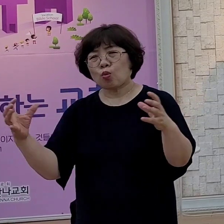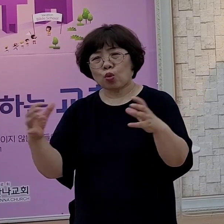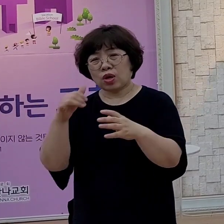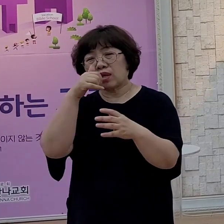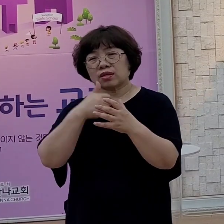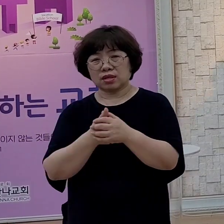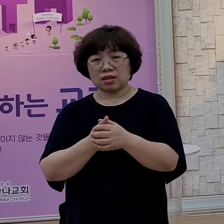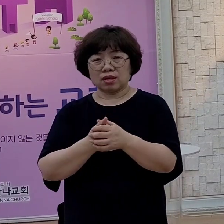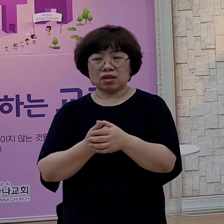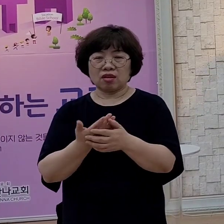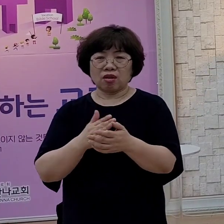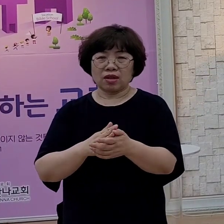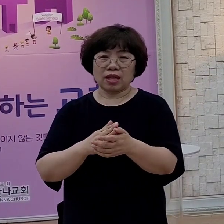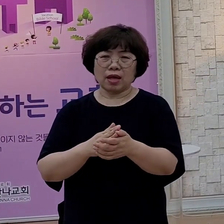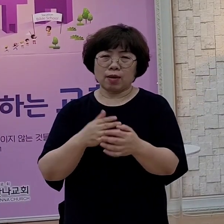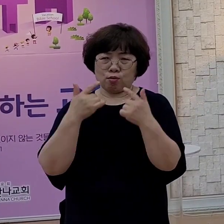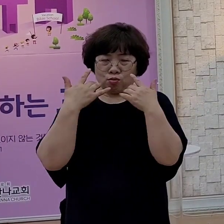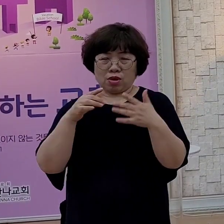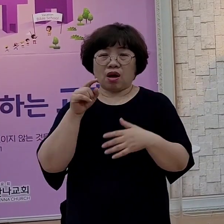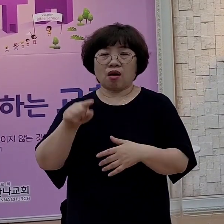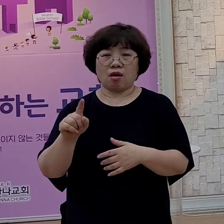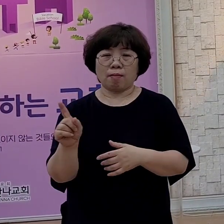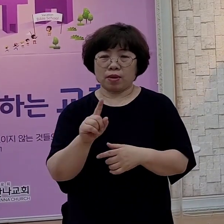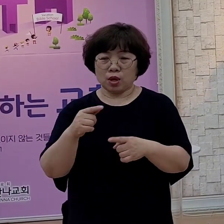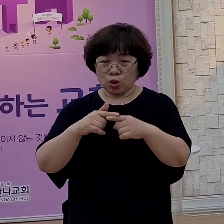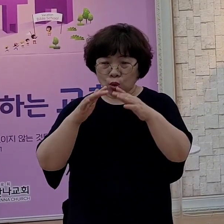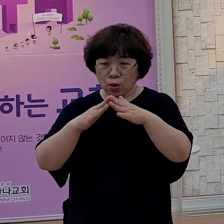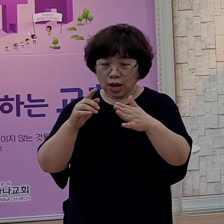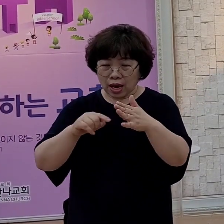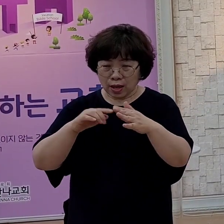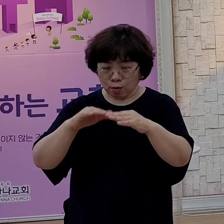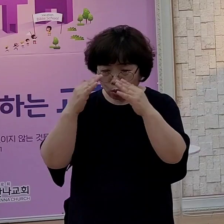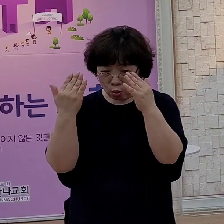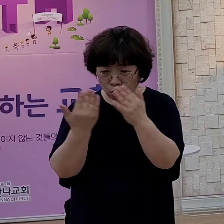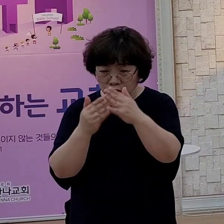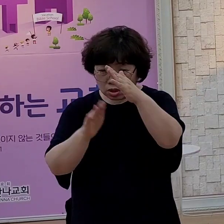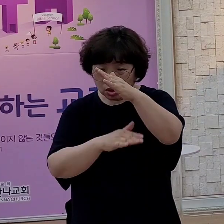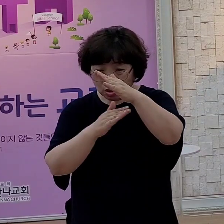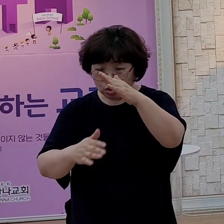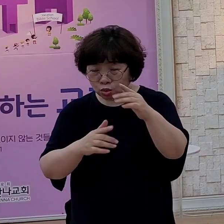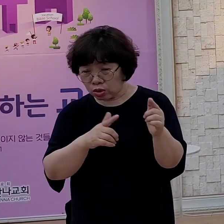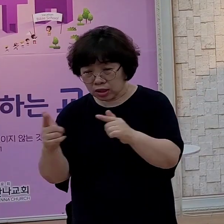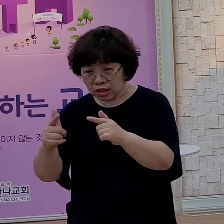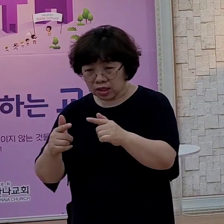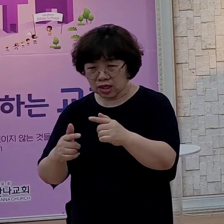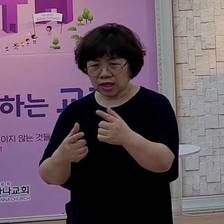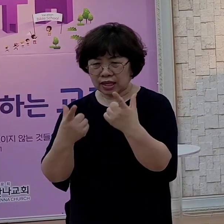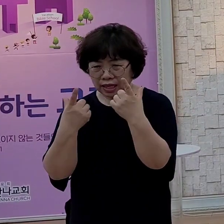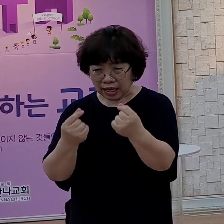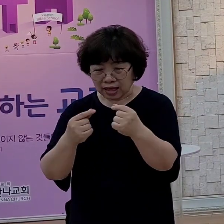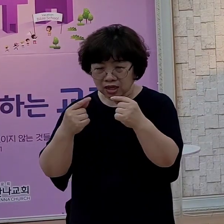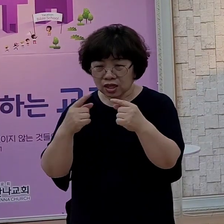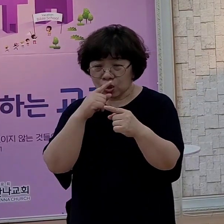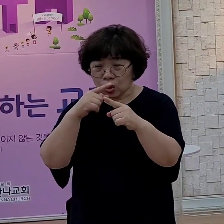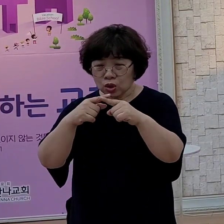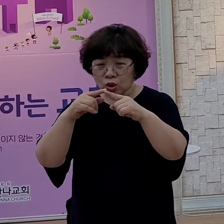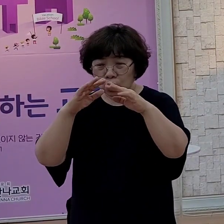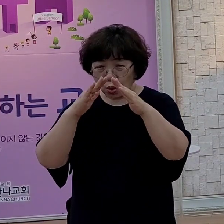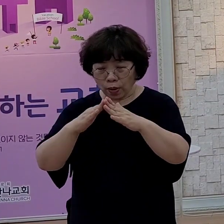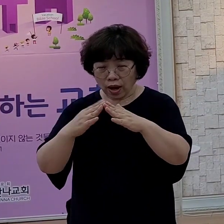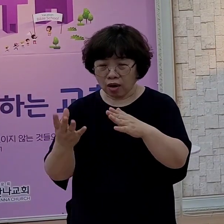알아야 될 것은 이 교회 안에 있는 모든 성도들은 지금 이렇게 한 성전을 지어가고 있는 그런 상황이다라는